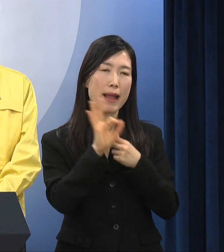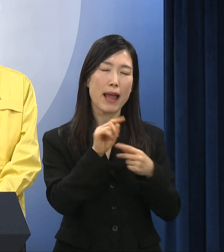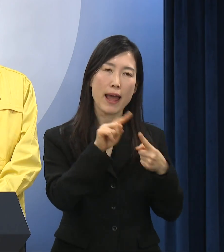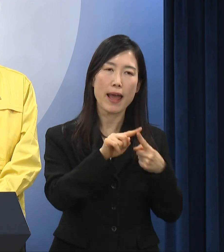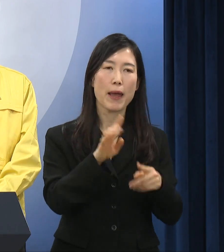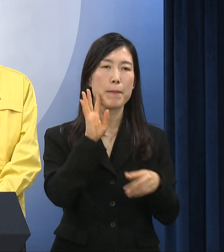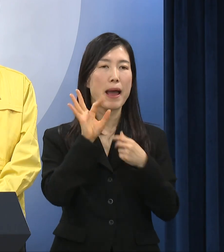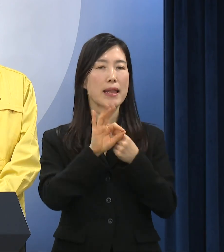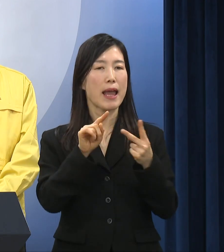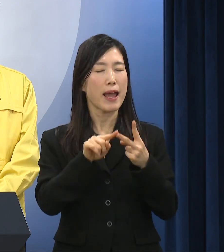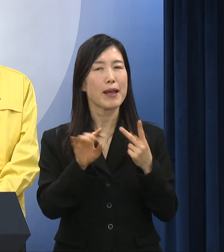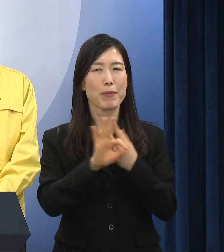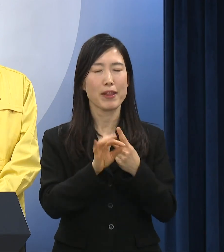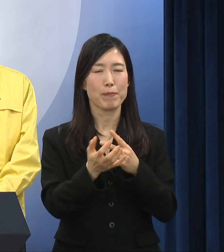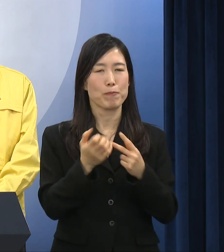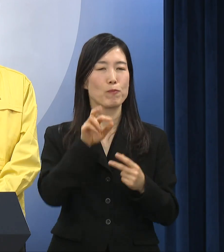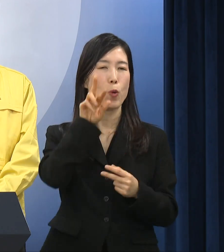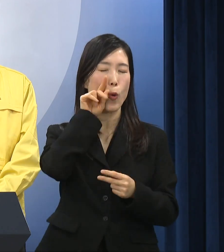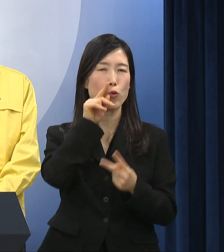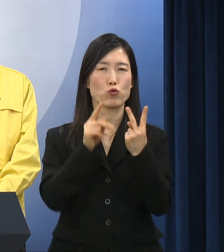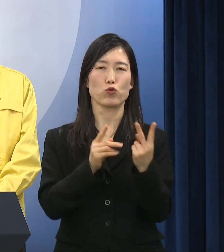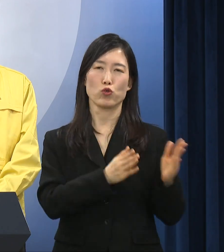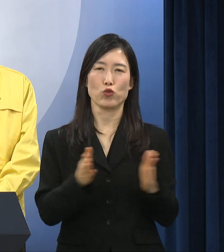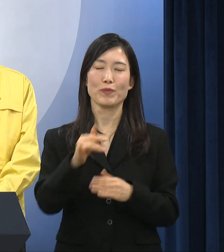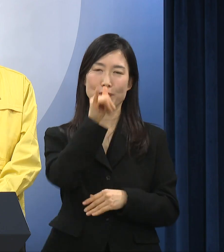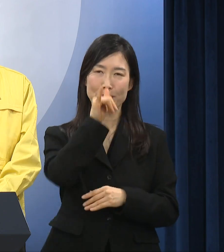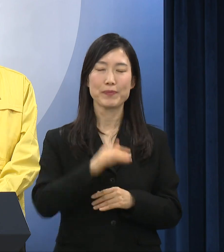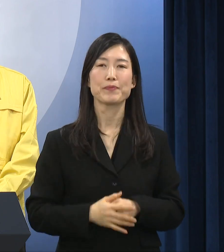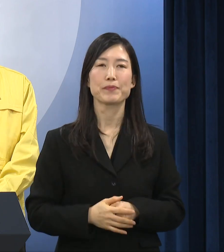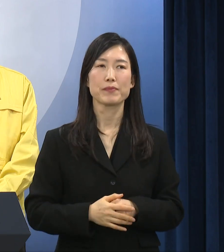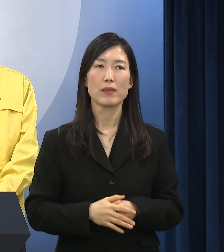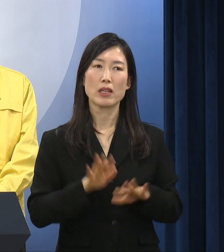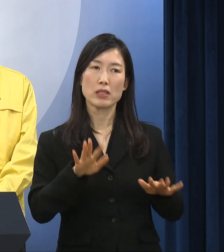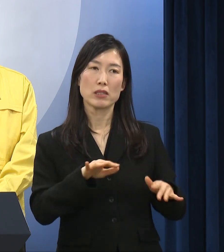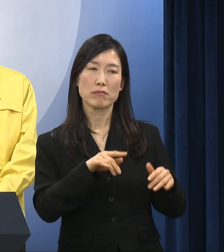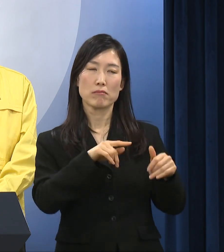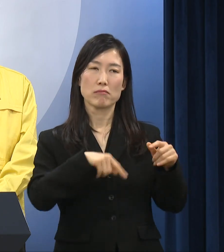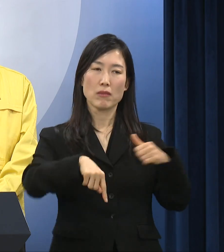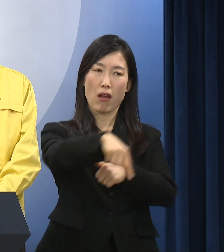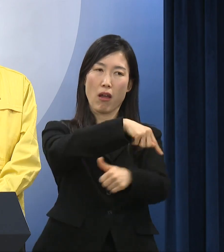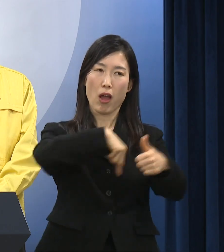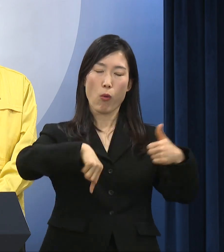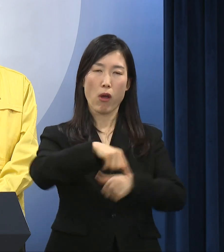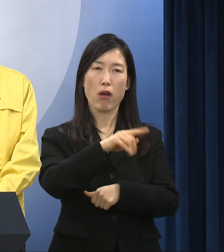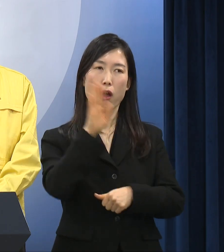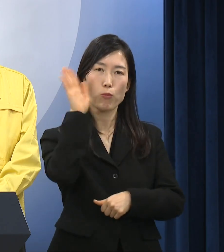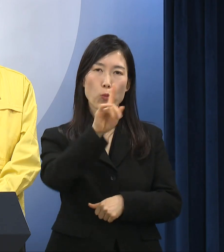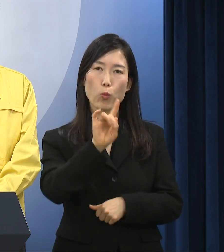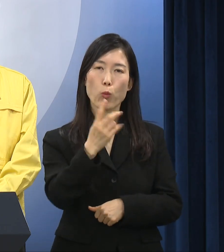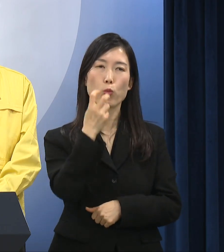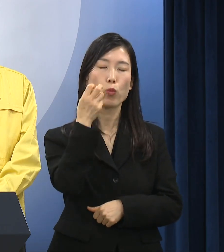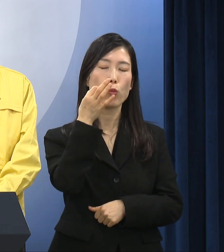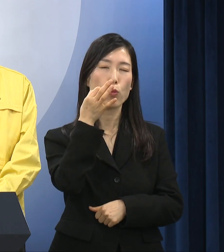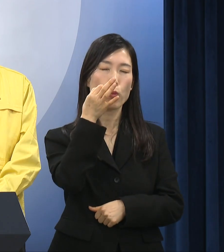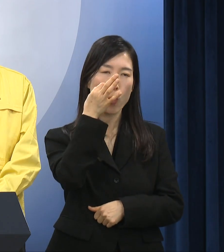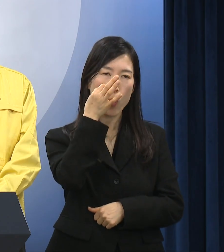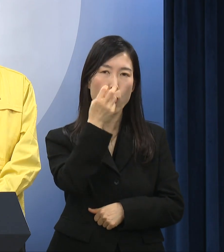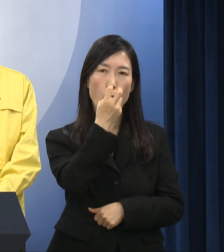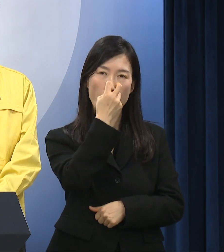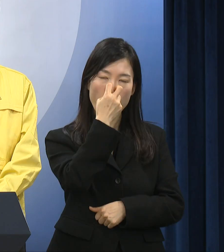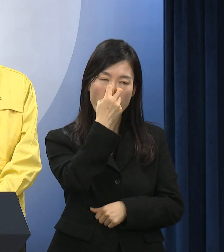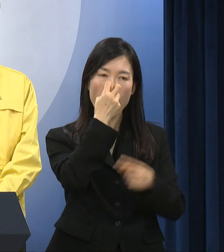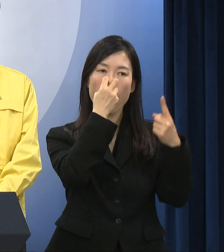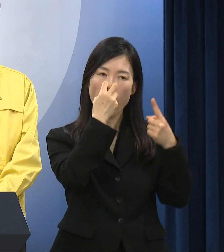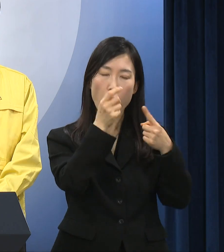같습니다. 문제는 어떻게 갈 거냐라고 하는 것도 지켜봐야 되는 문제이지만 장기화가 될 거라고